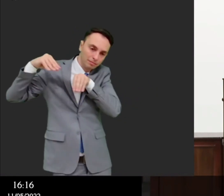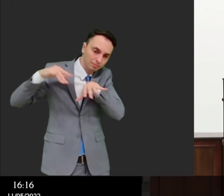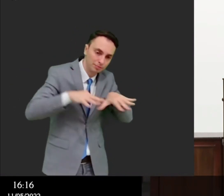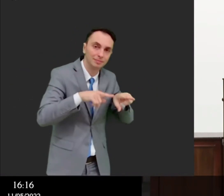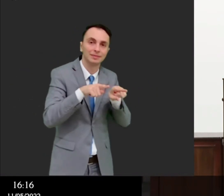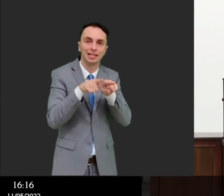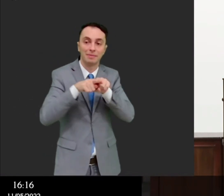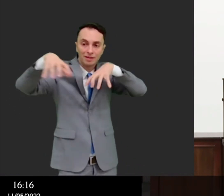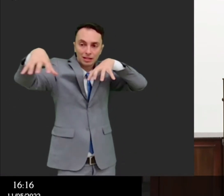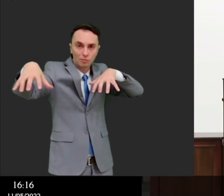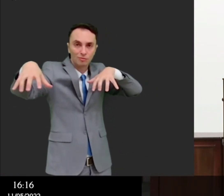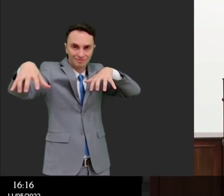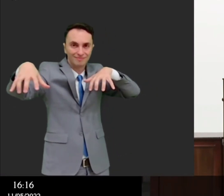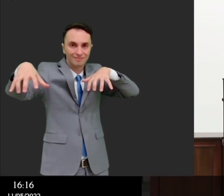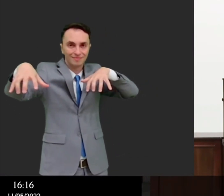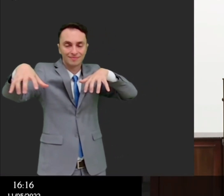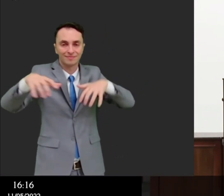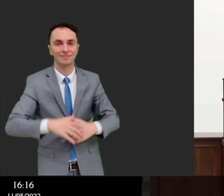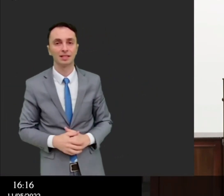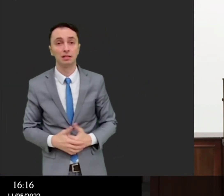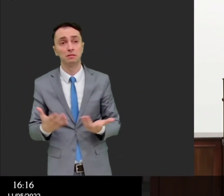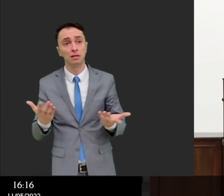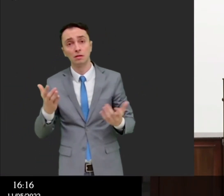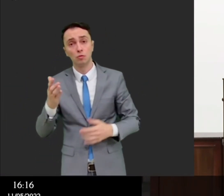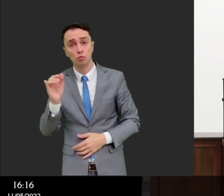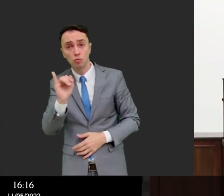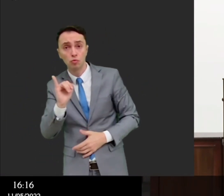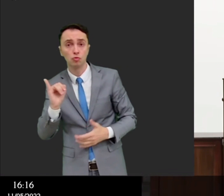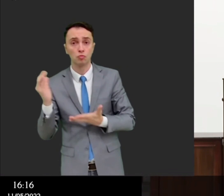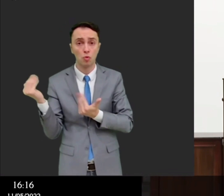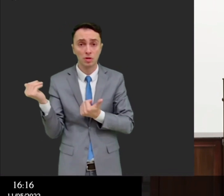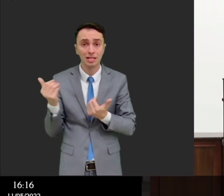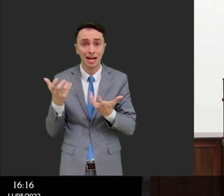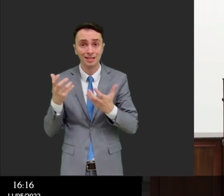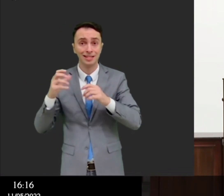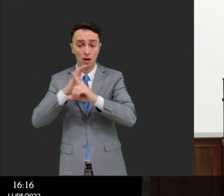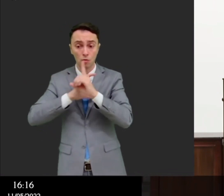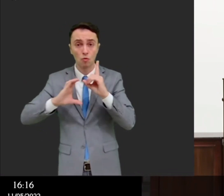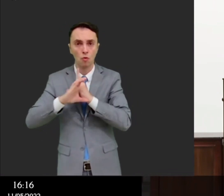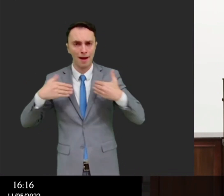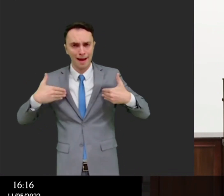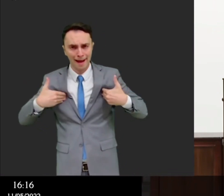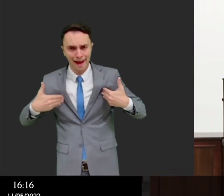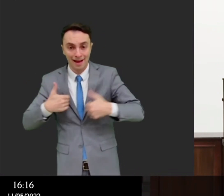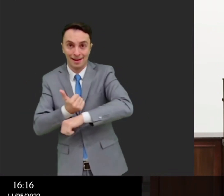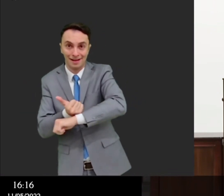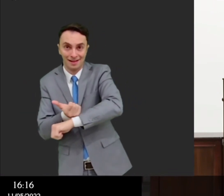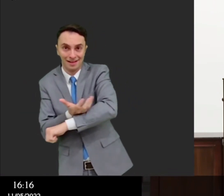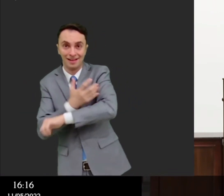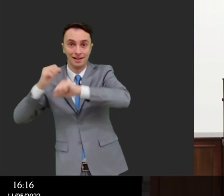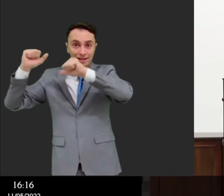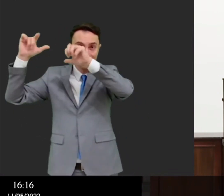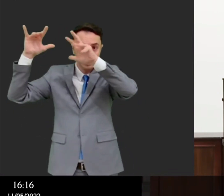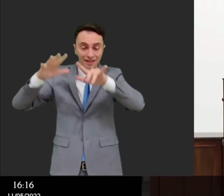se aproveitar. Então a mocidade queria um culto fervoroso, cheio das bênçãos de Deus, e com bastante